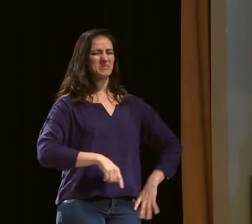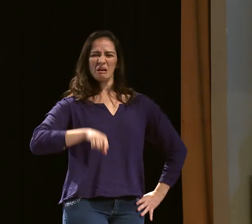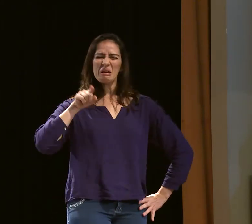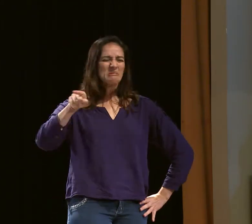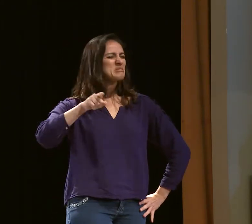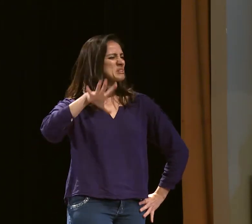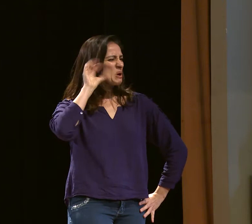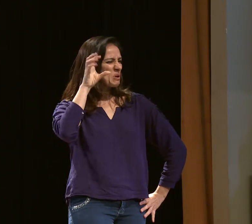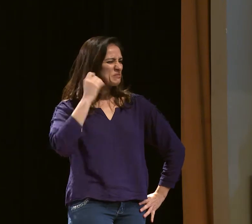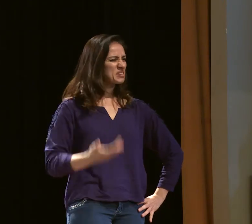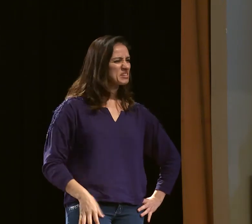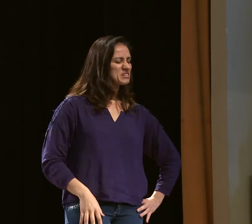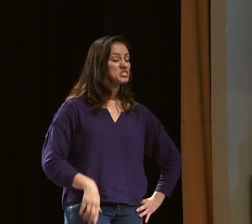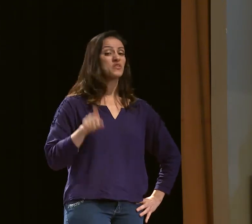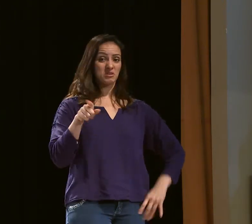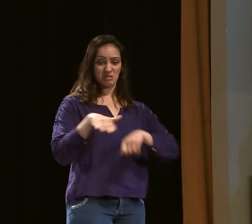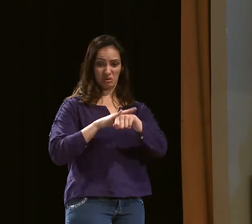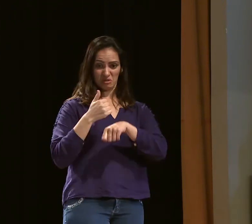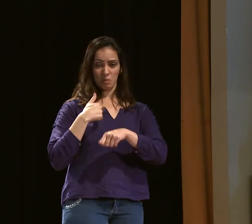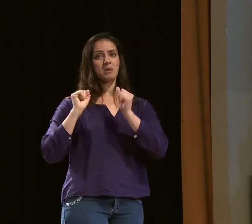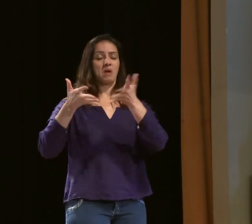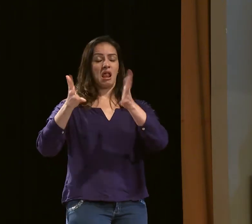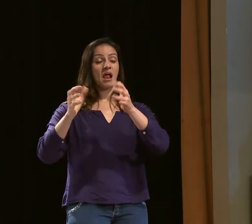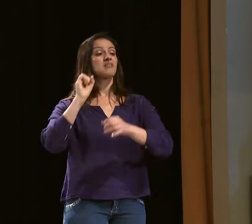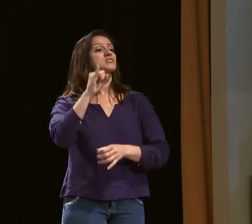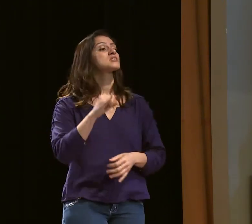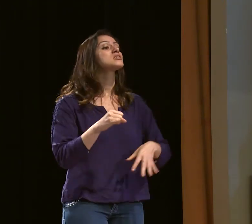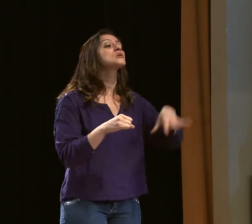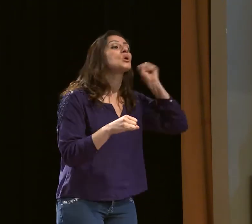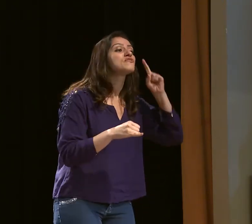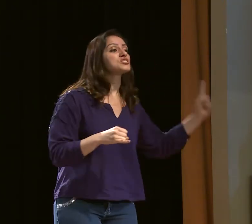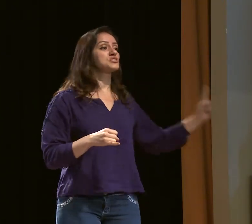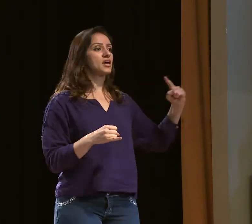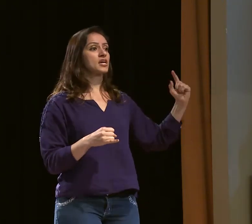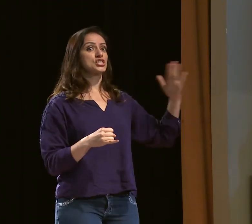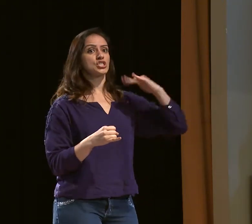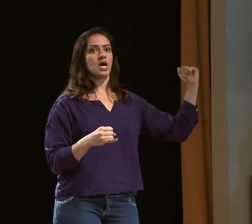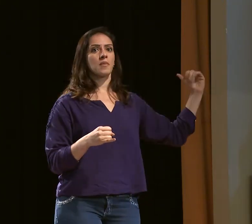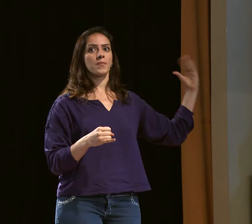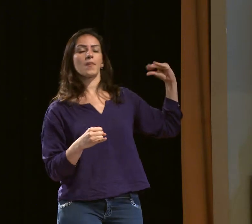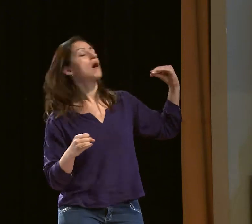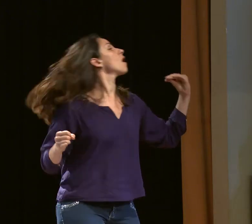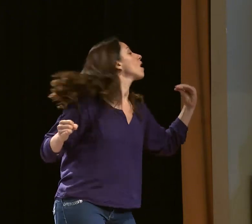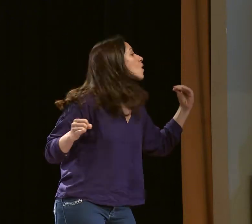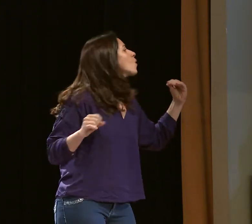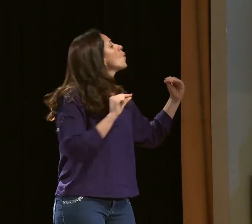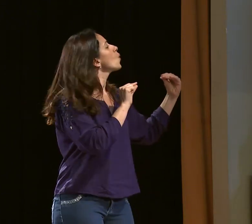ele me deu uma palavra, ah, você é ouvinte, você, quando está conversando comigo em sinais, se chegar um ouvinte perto de você e chamar, você, na mesma hora,